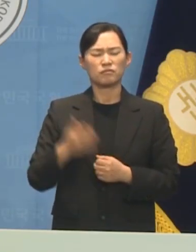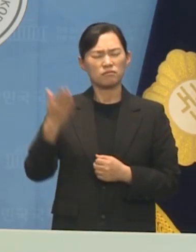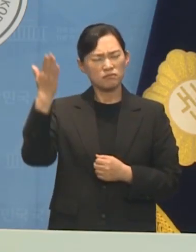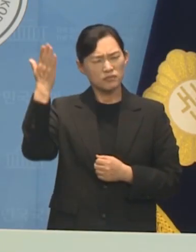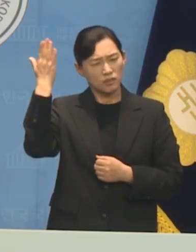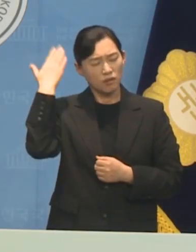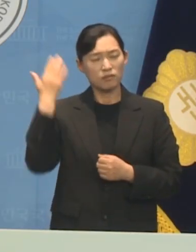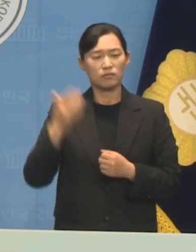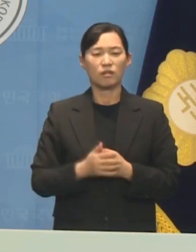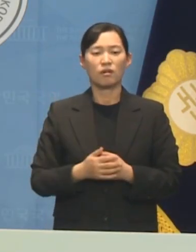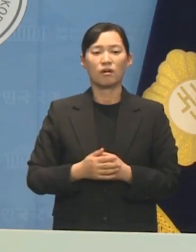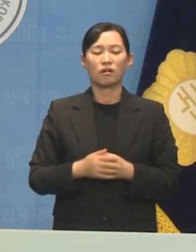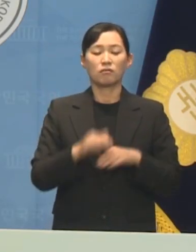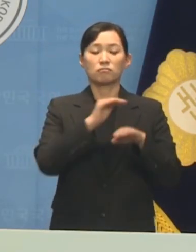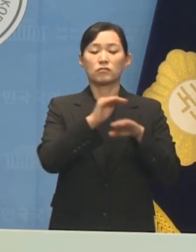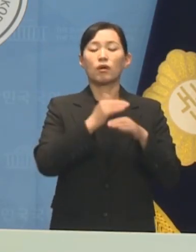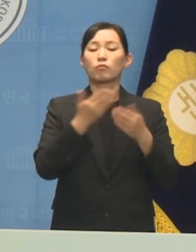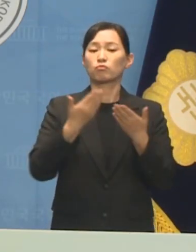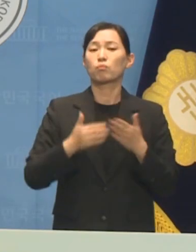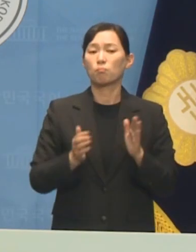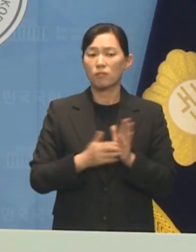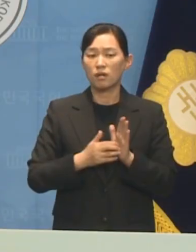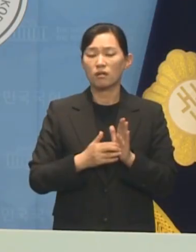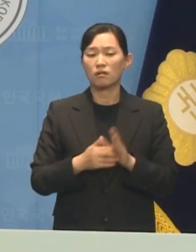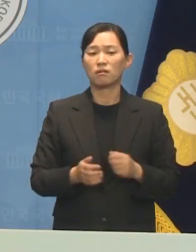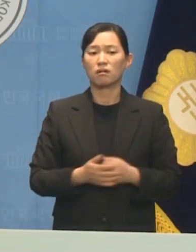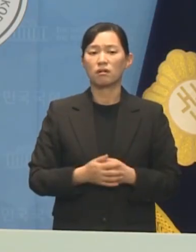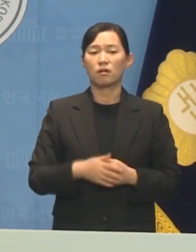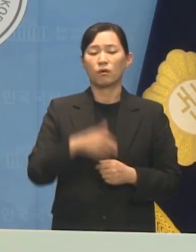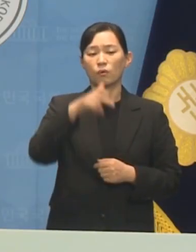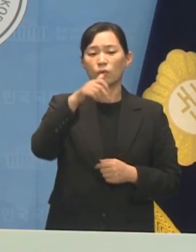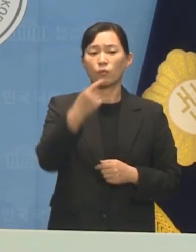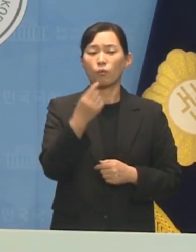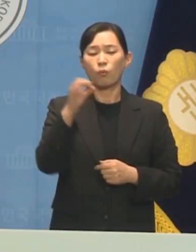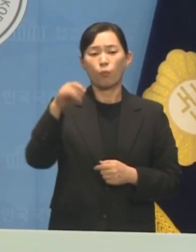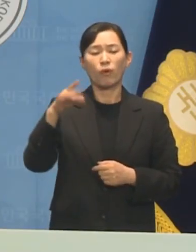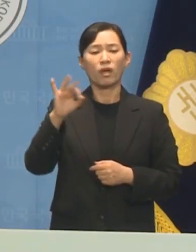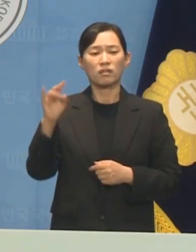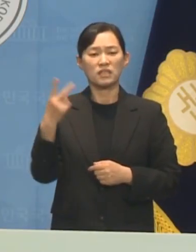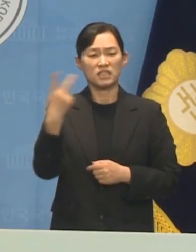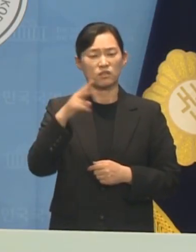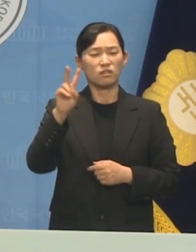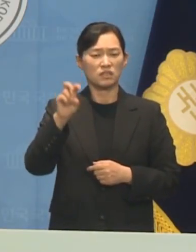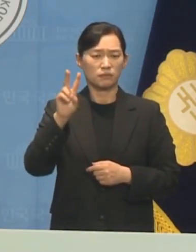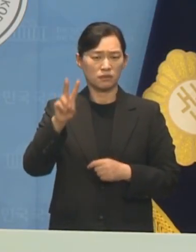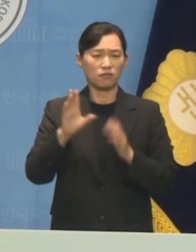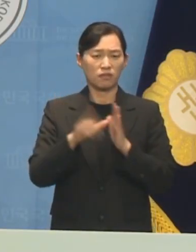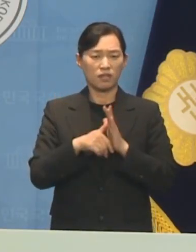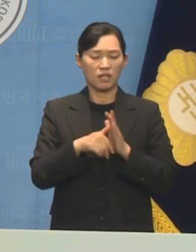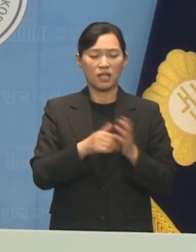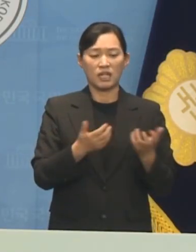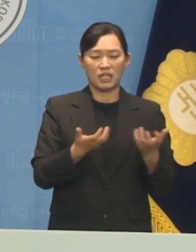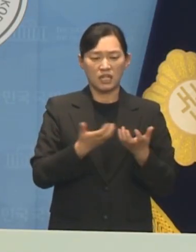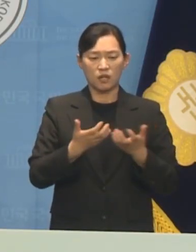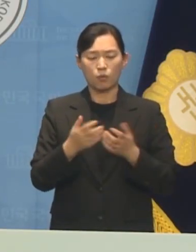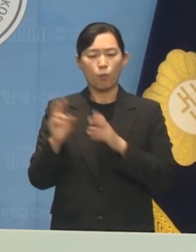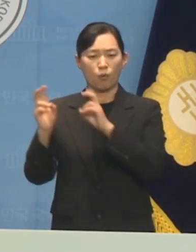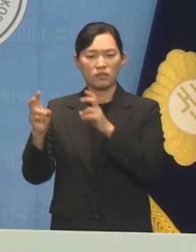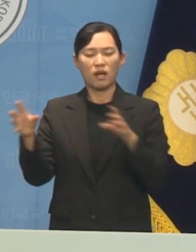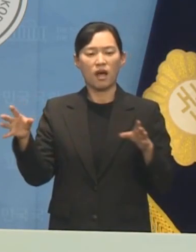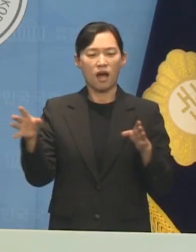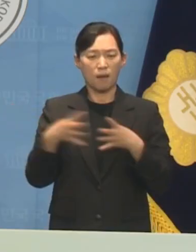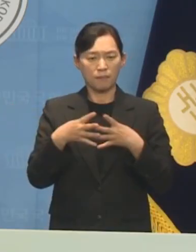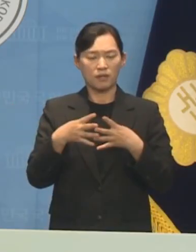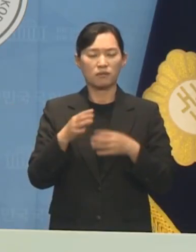오래전에 차량 지급이 완료되었고 코웨이는 지난 2022년 노사 합의를 통해 100%